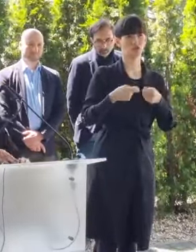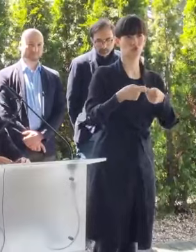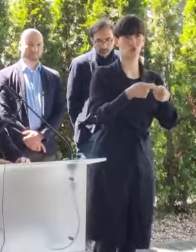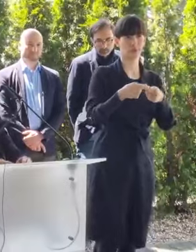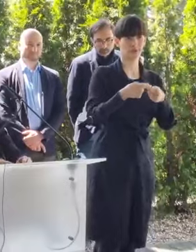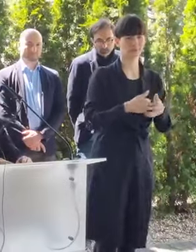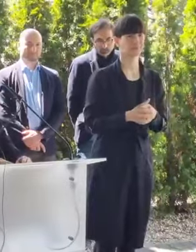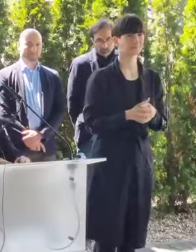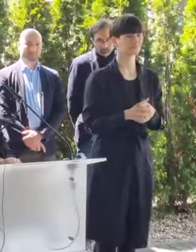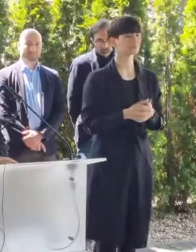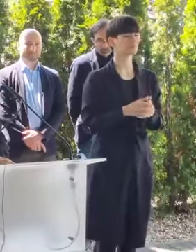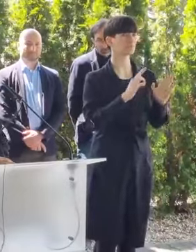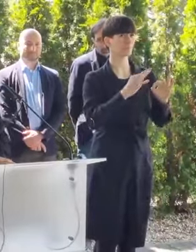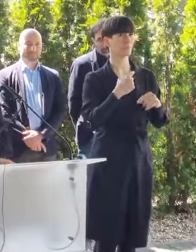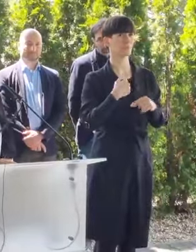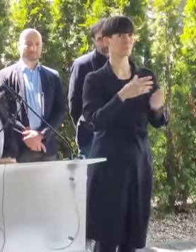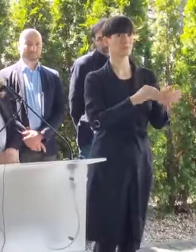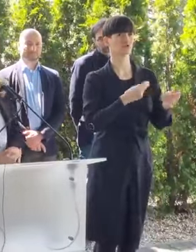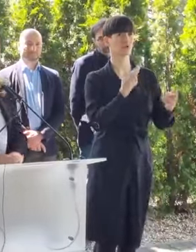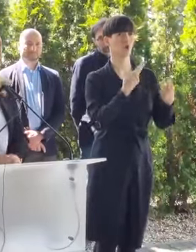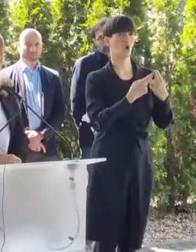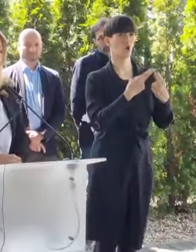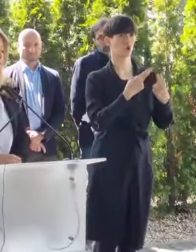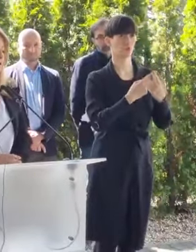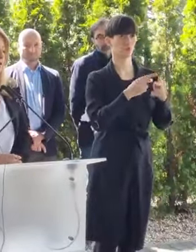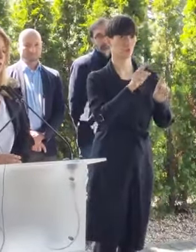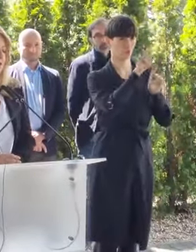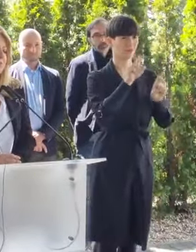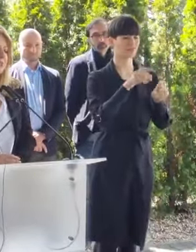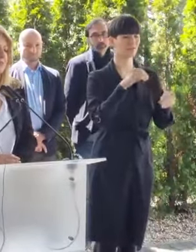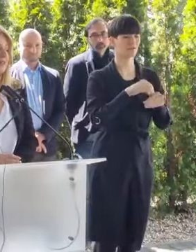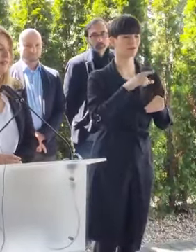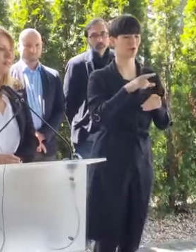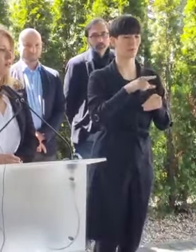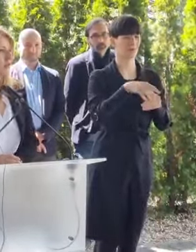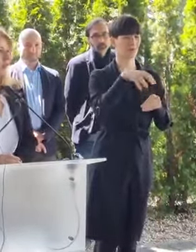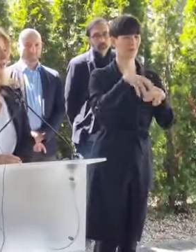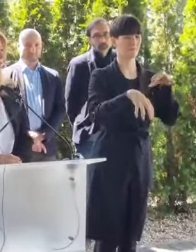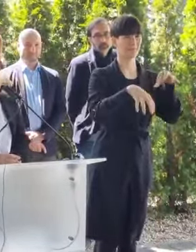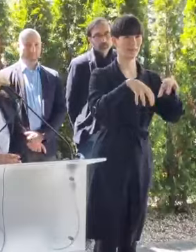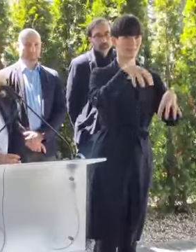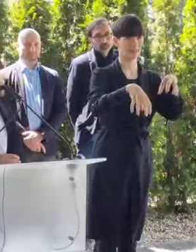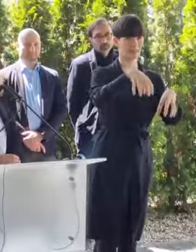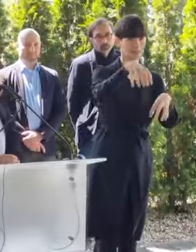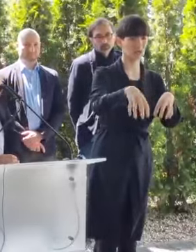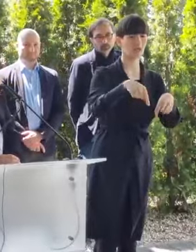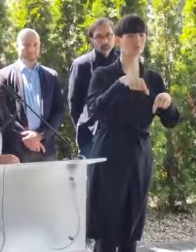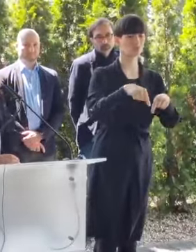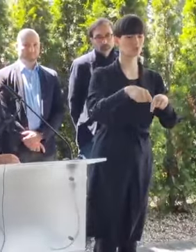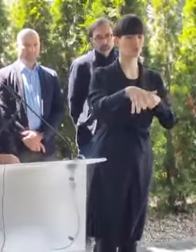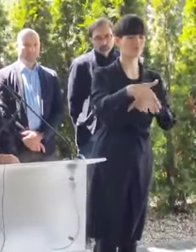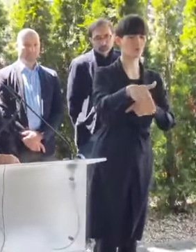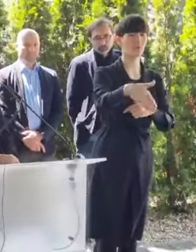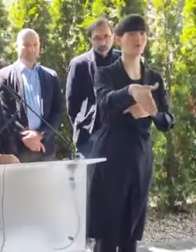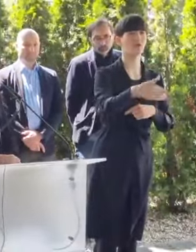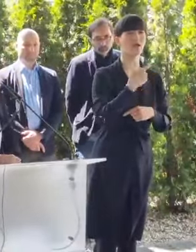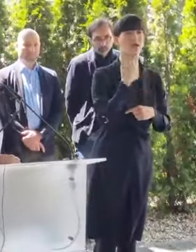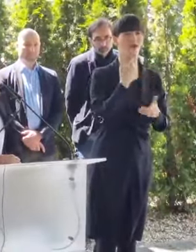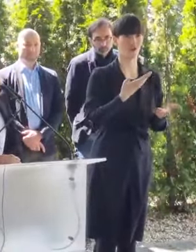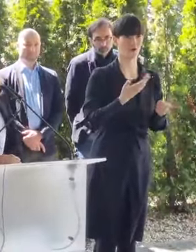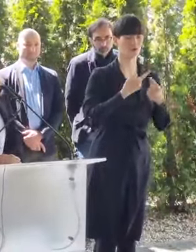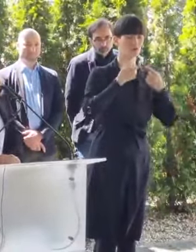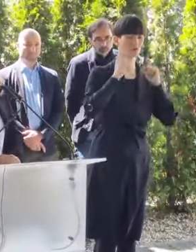začnem od toho konca, pokiaľ ide o pomoc pri odmiňovaní. Áno, Slovensko má skvelé technológie a sme v tom naozaj špička na svete.